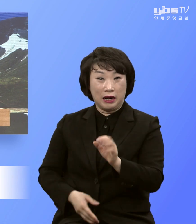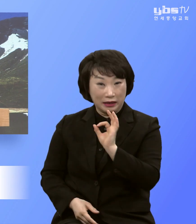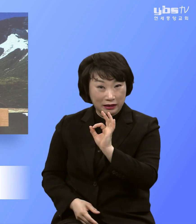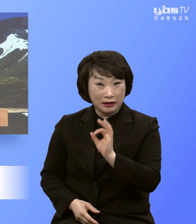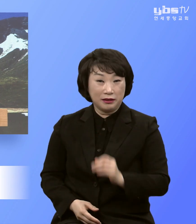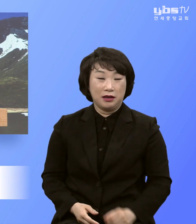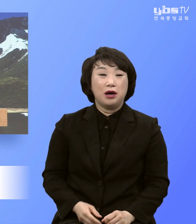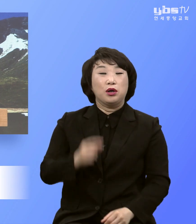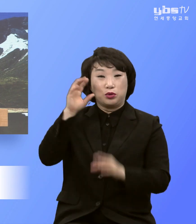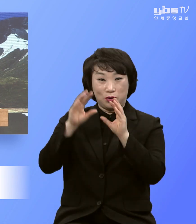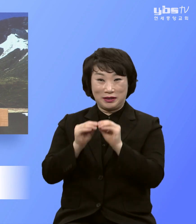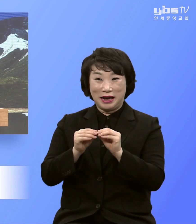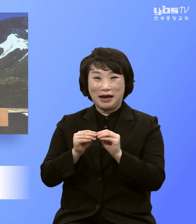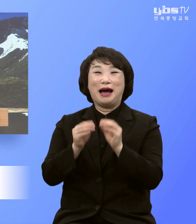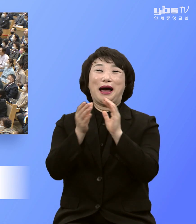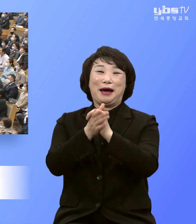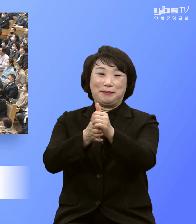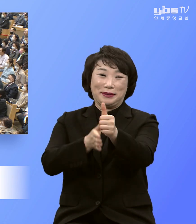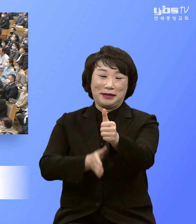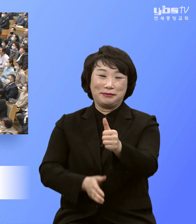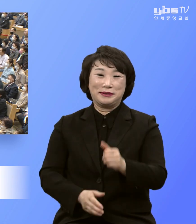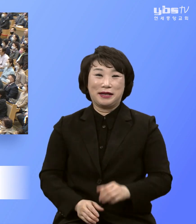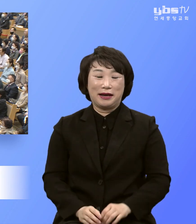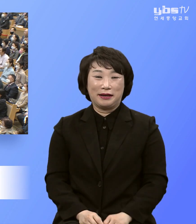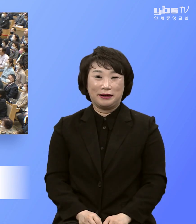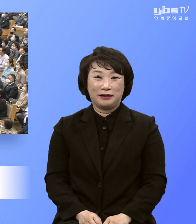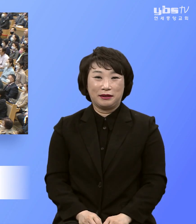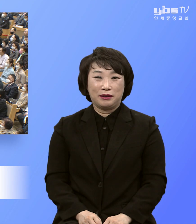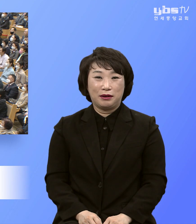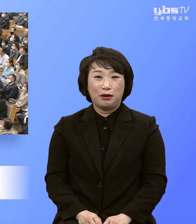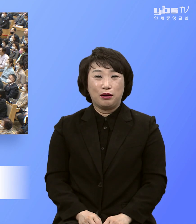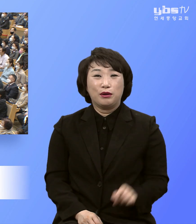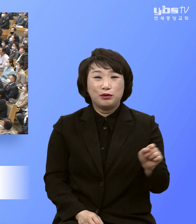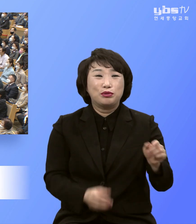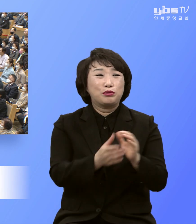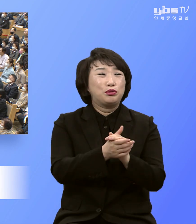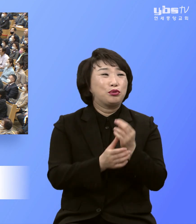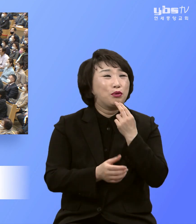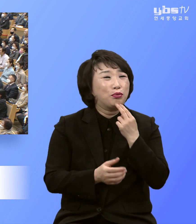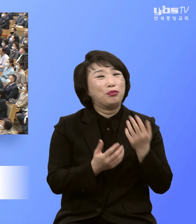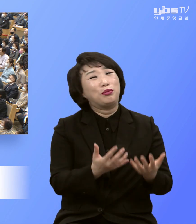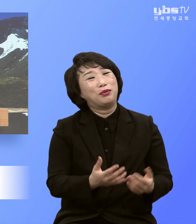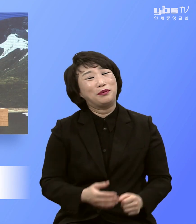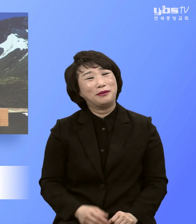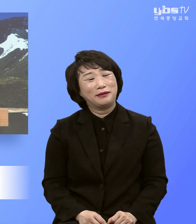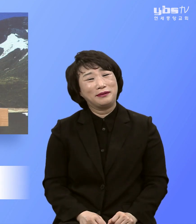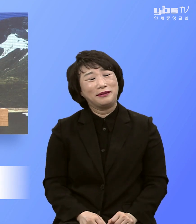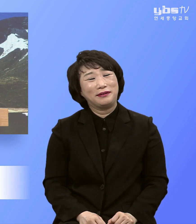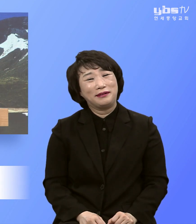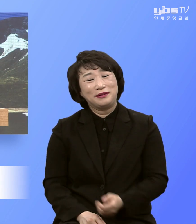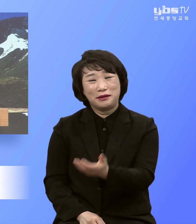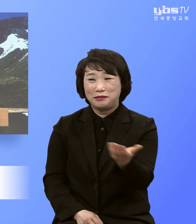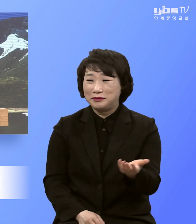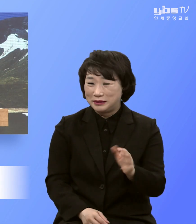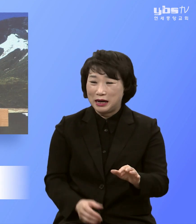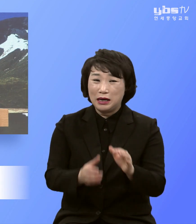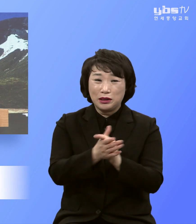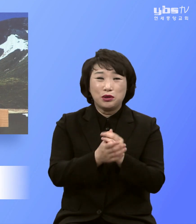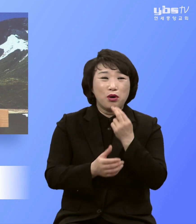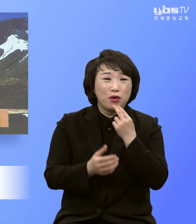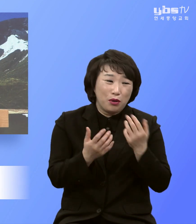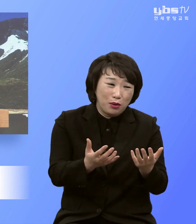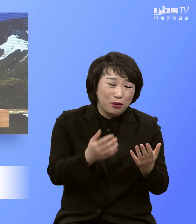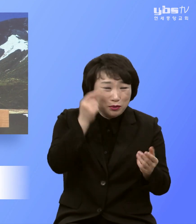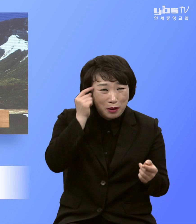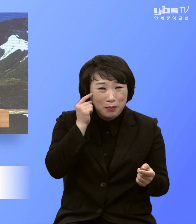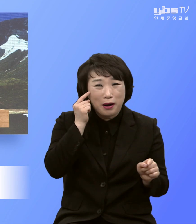예수 동의하시면 아멘 합시다. 그런데 어떻게 기도를 안 해? 어떻게 기도를 안 해? 생각 한번